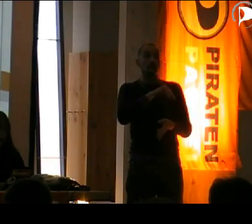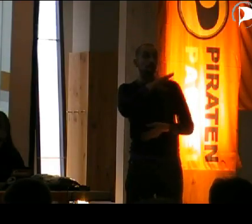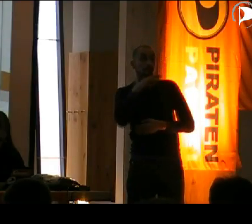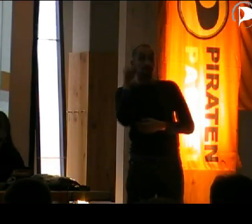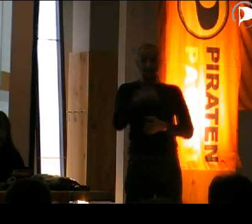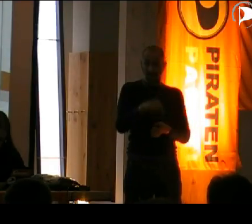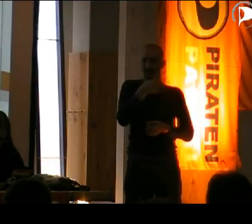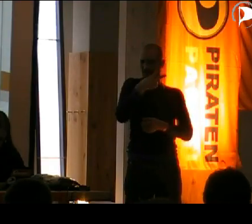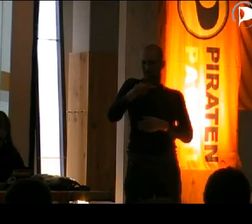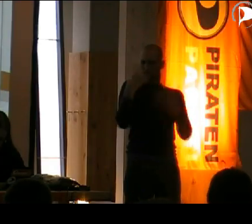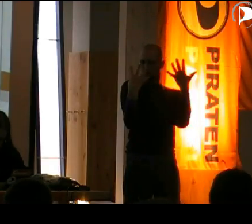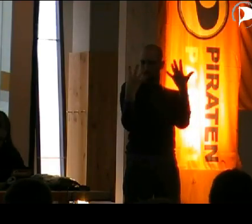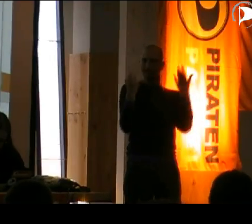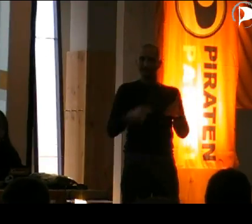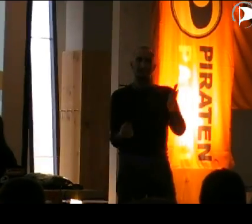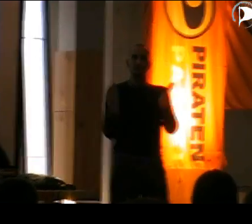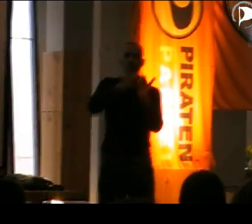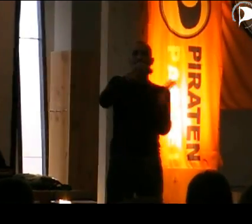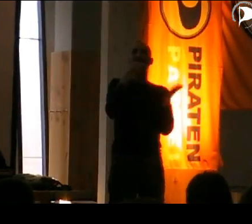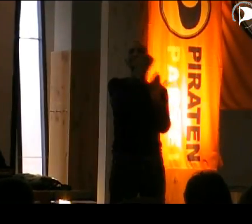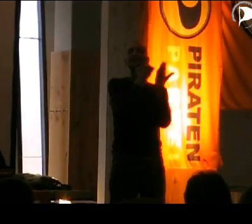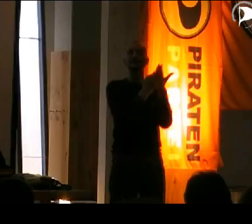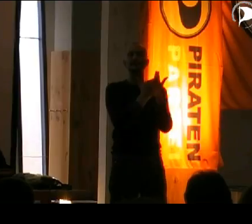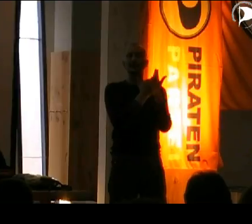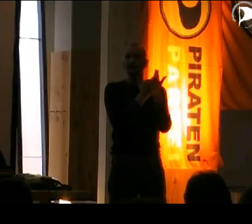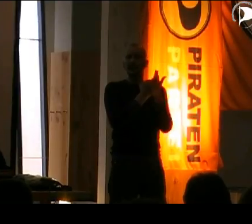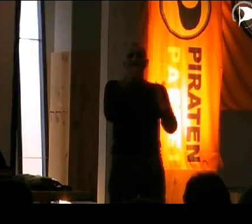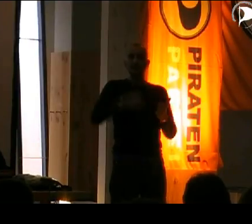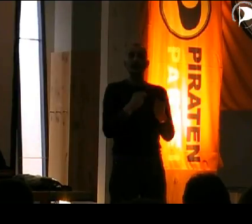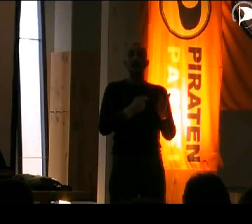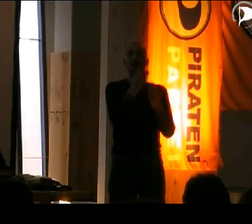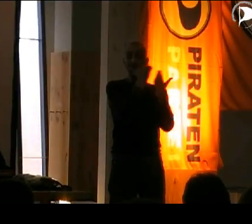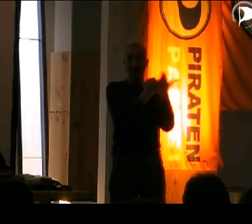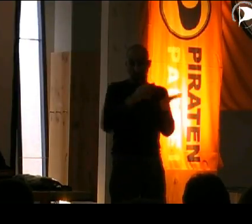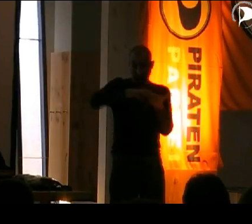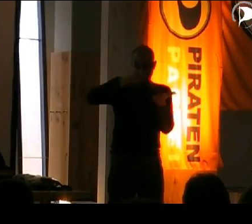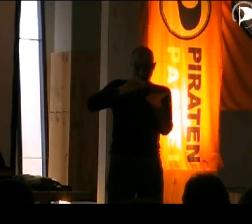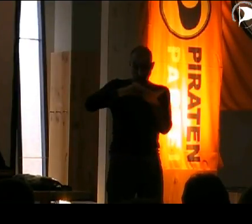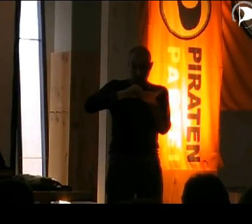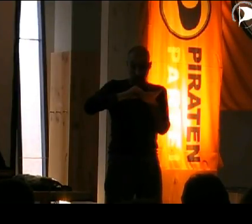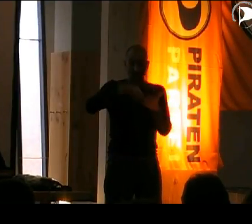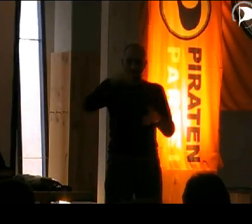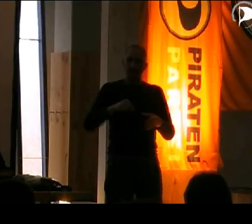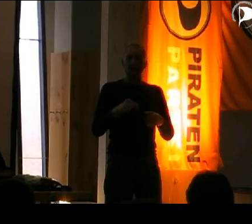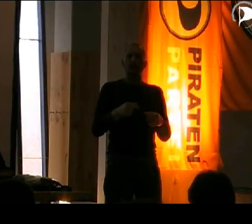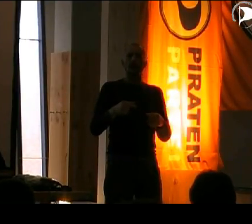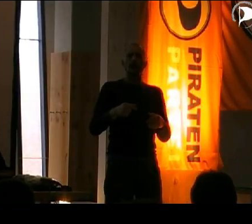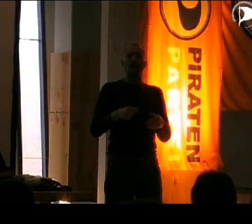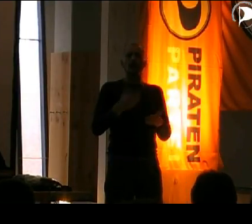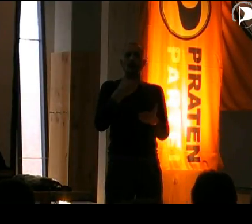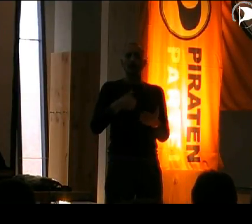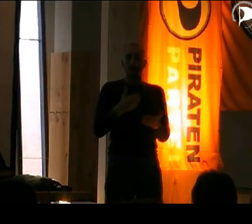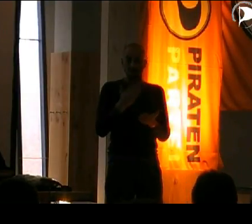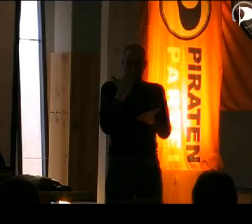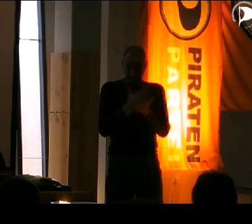seit dem zugangserschwerungsgesetz debatte um die vorratsdatenspeicherung sei im endeffekt der debatte ob die produkte